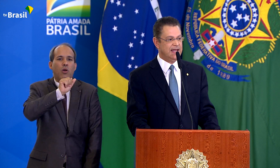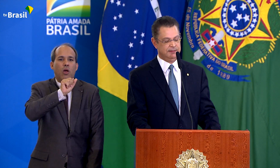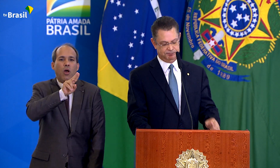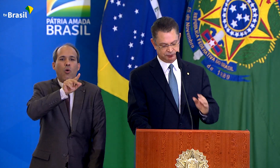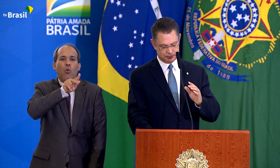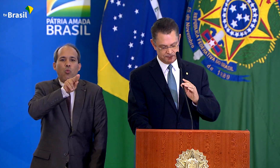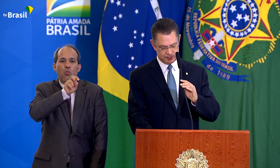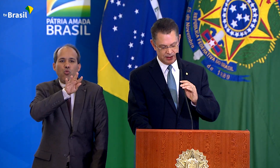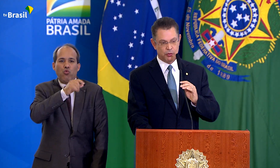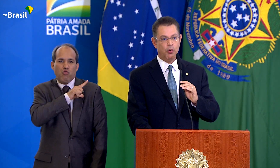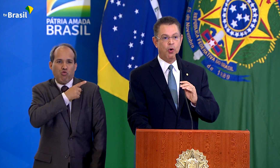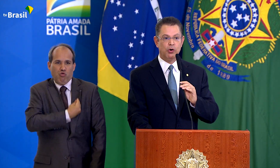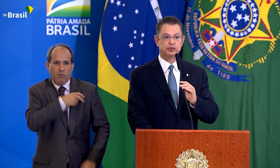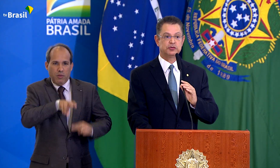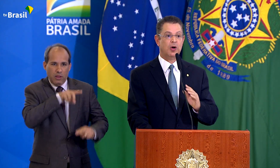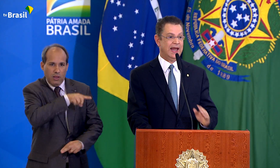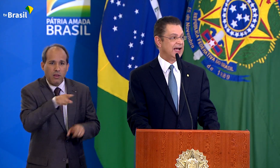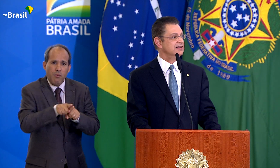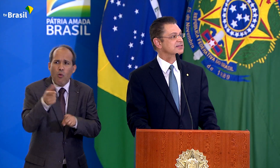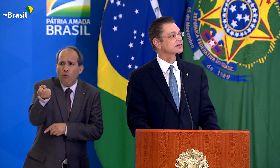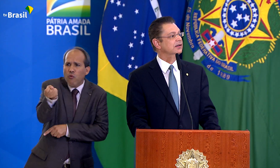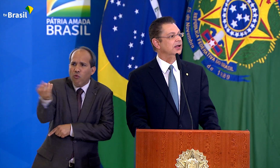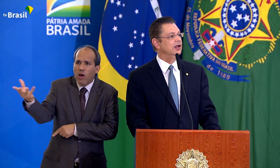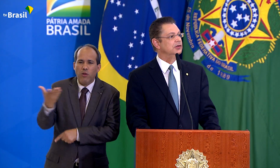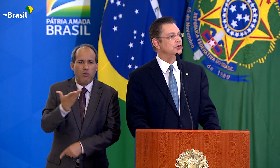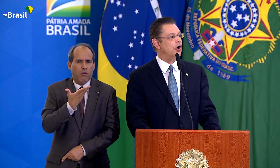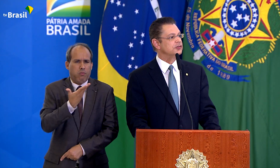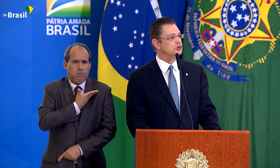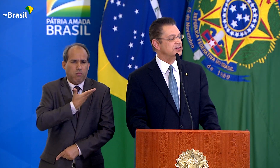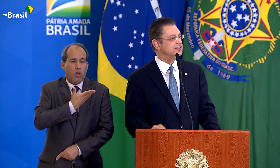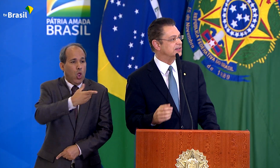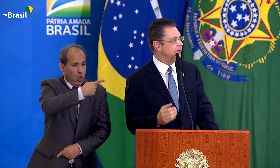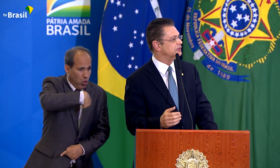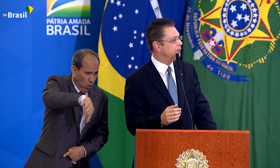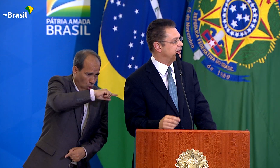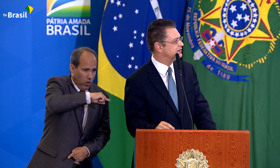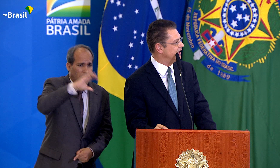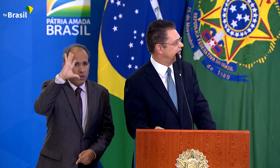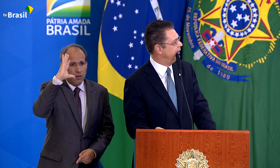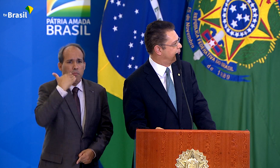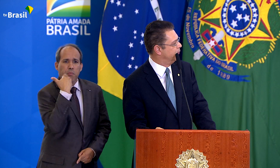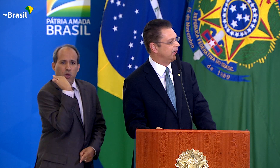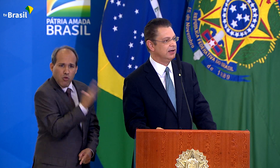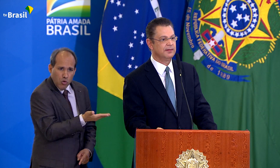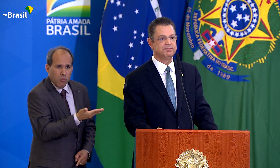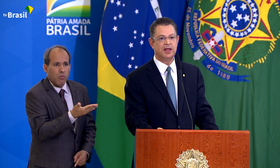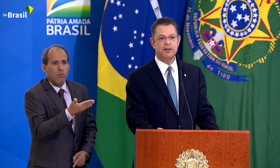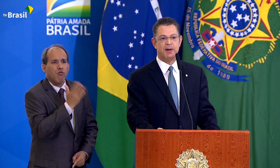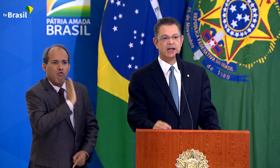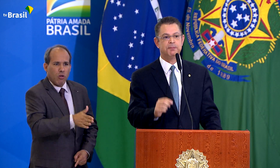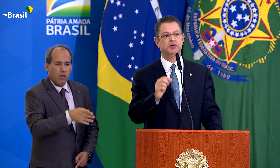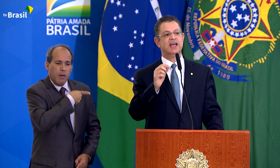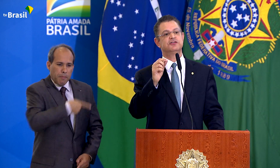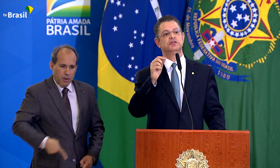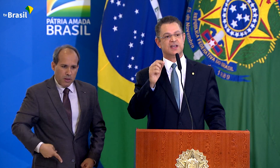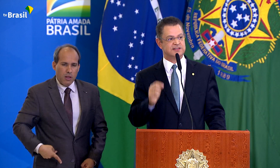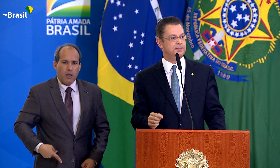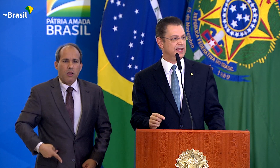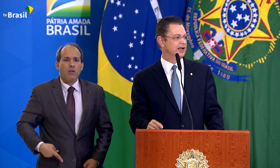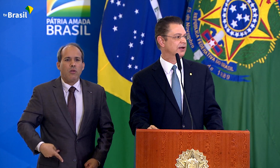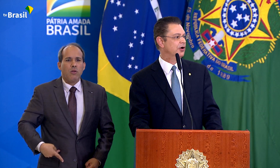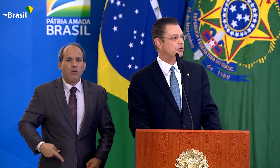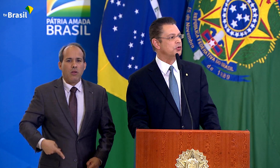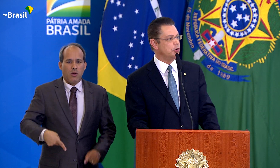e também com outros colegas nós solicitamos ao presidente da república para que